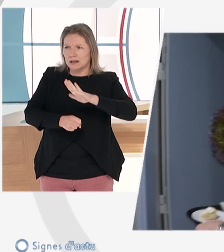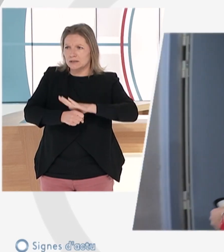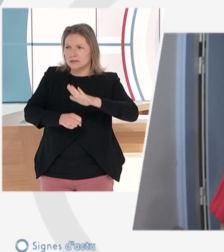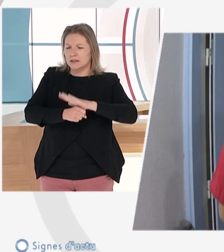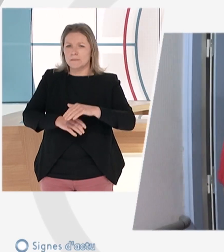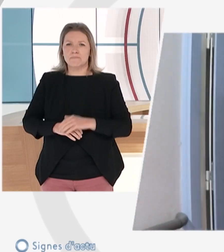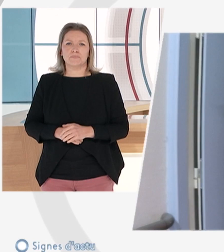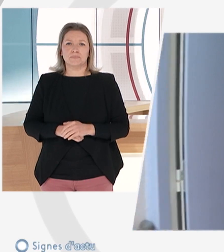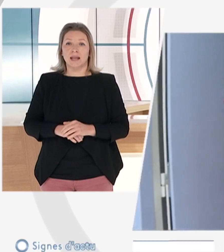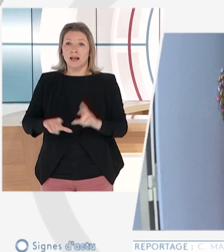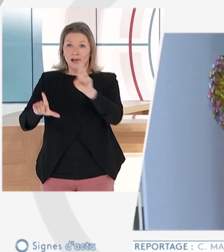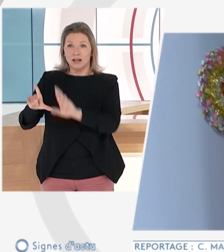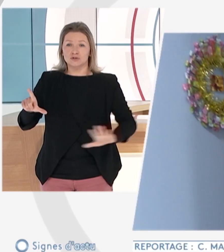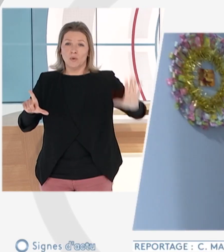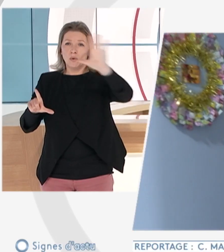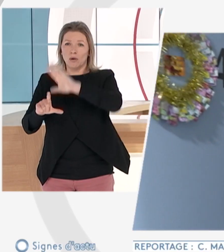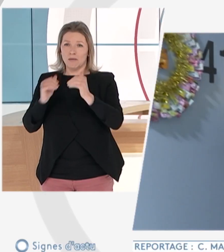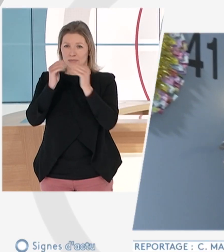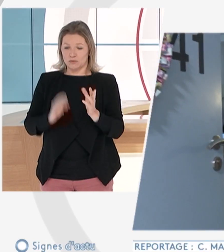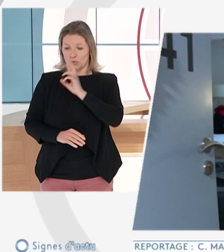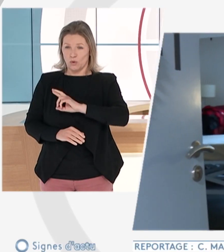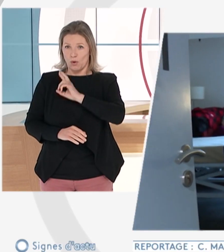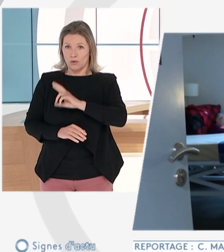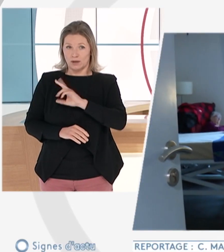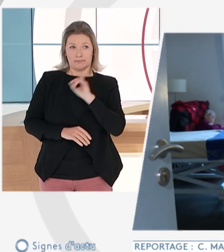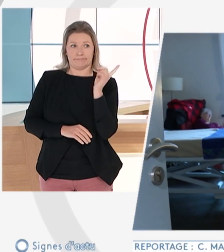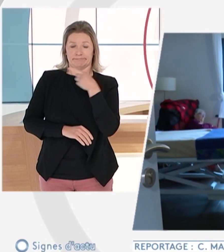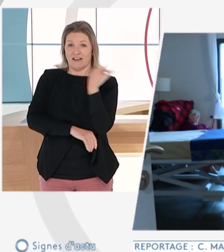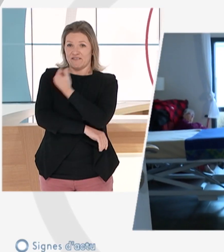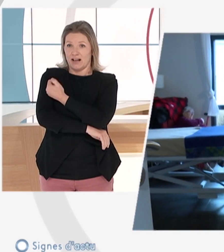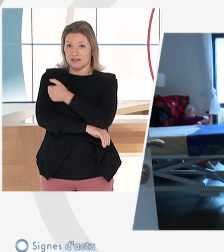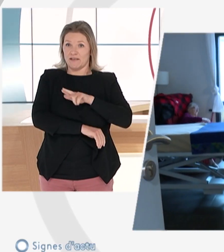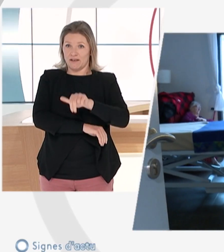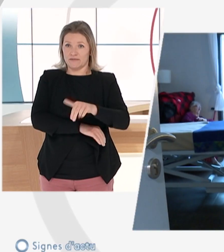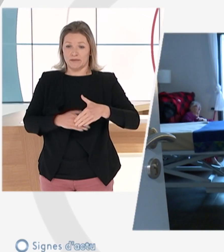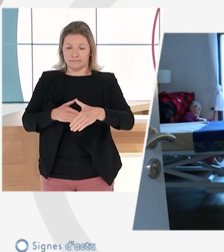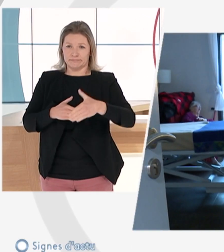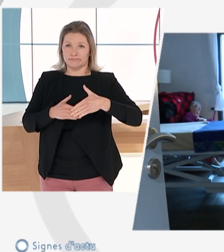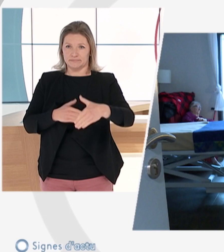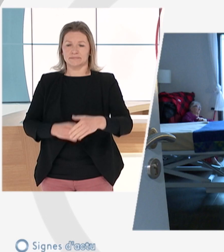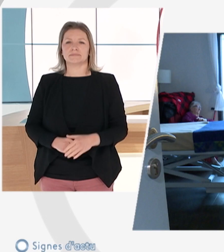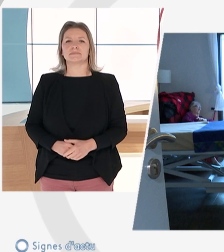la région, les vaccinations en EHPAD débutent ces jours-ci. C'est l'heure du repas.